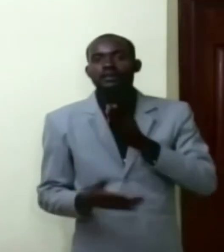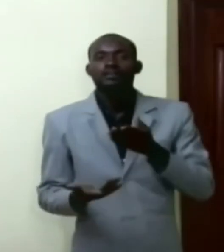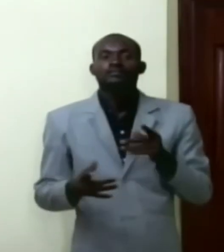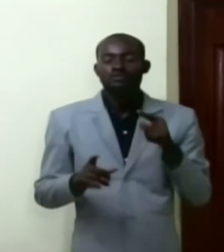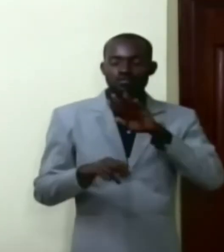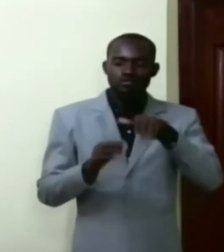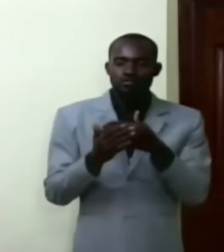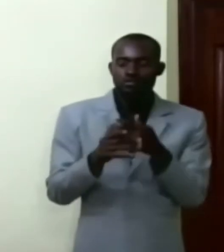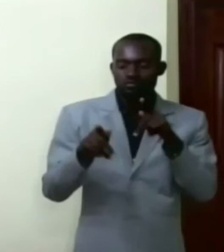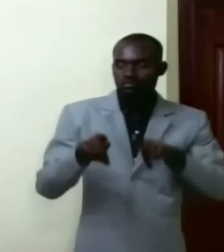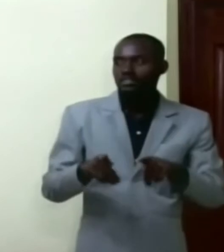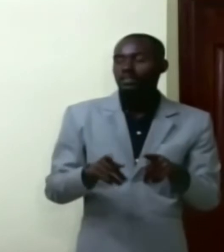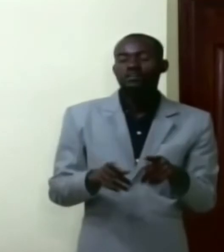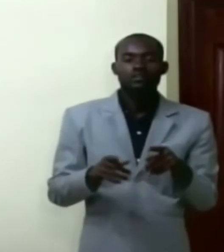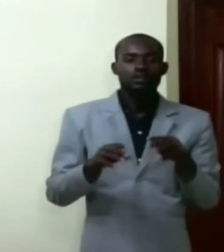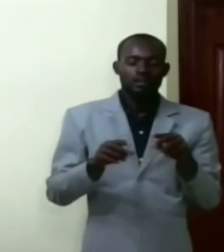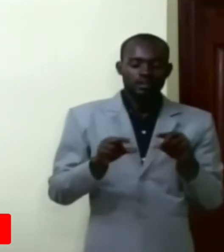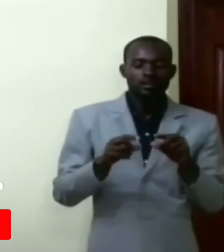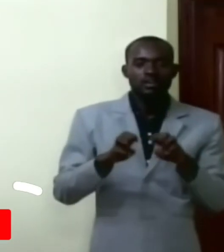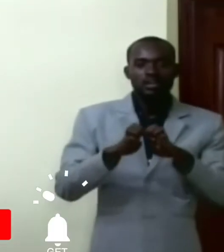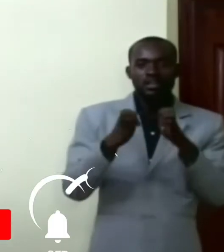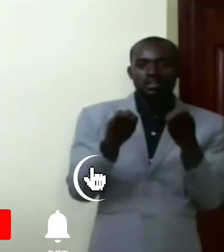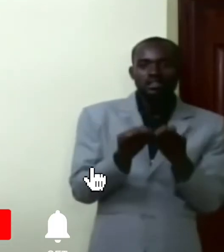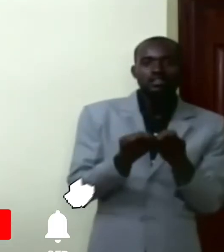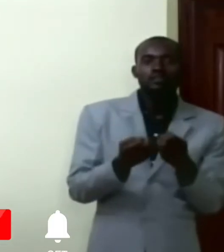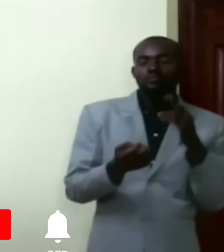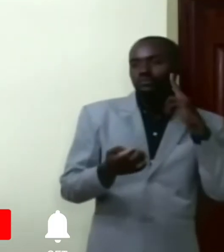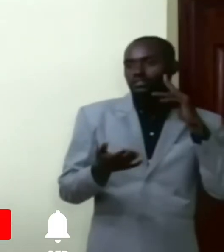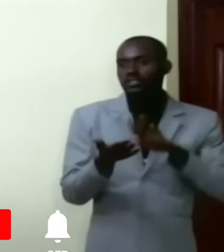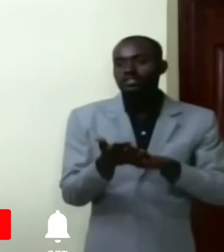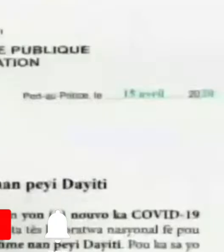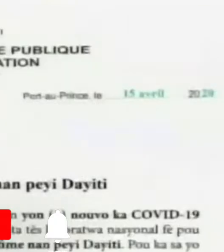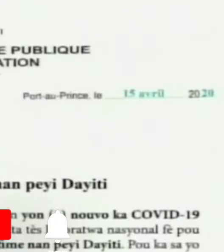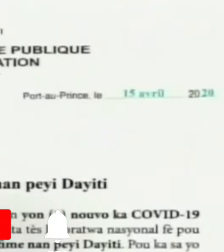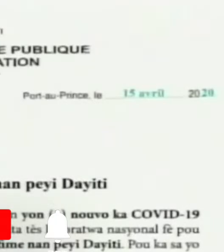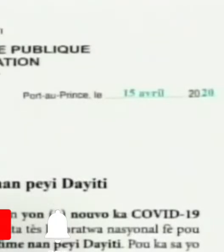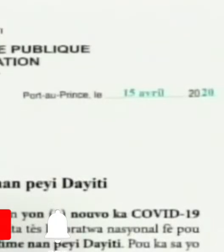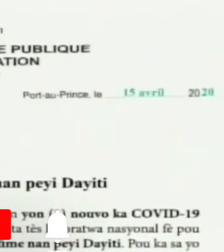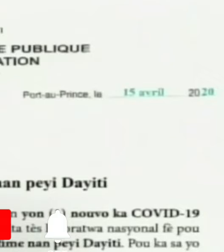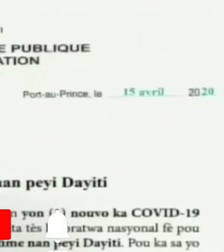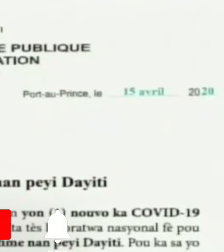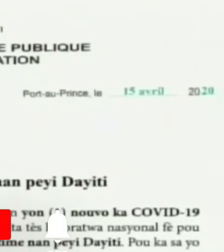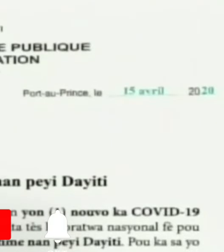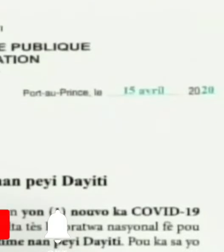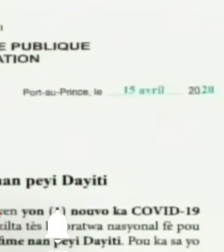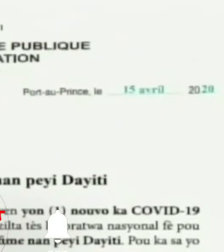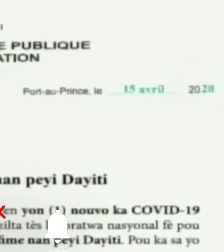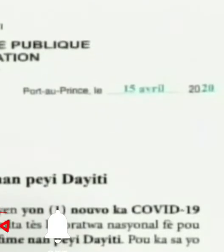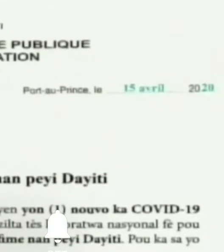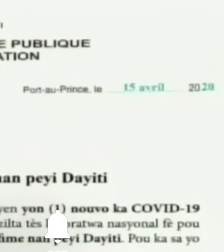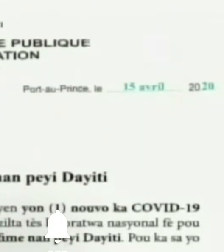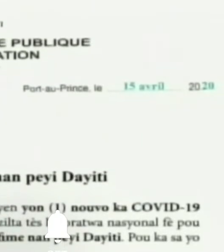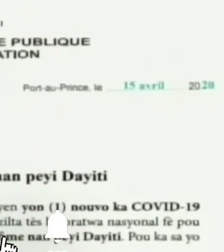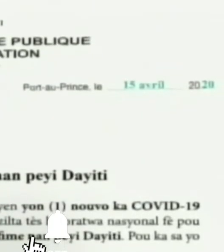ministre PIA, Joseph Jout, qui parle de dernier détail avec information sur maladie ici en Haïti. Mais avant de faire ça, équipe Mobile TV a voulu remercier